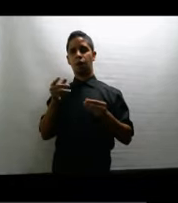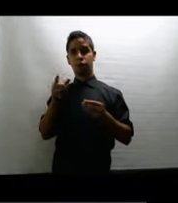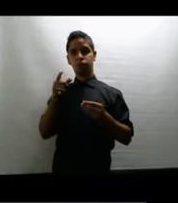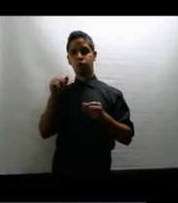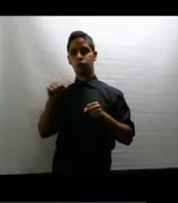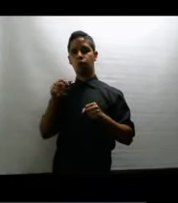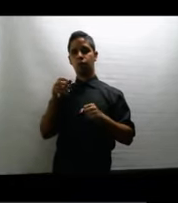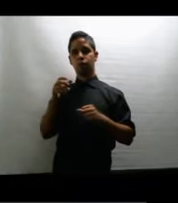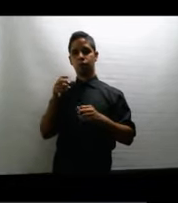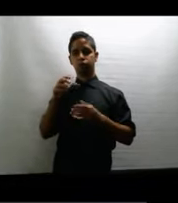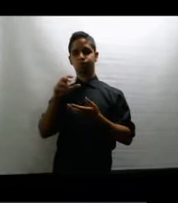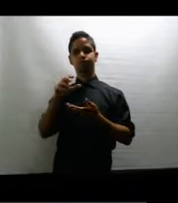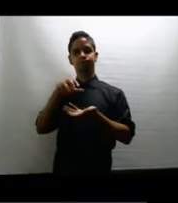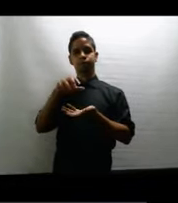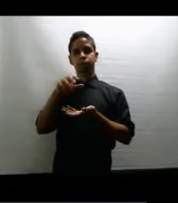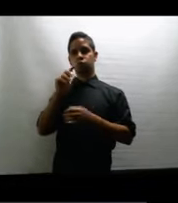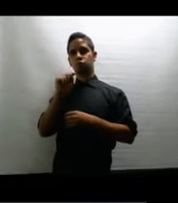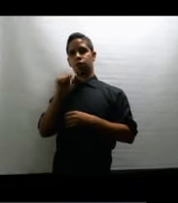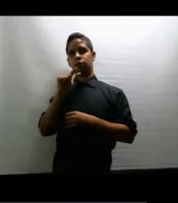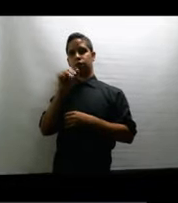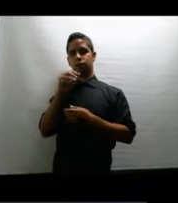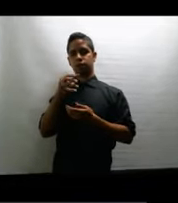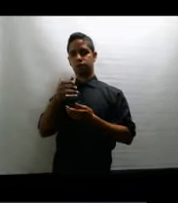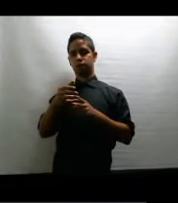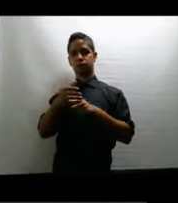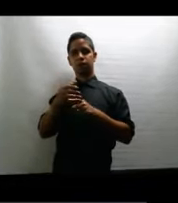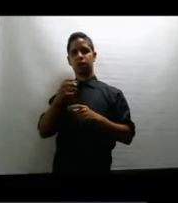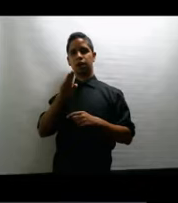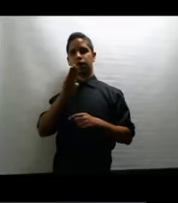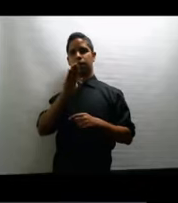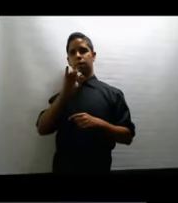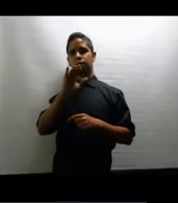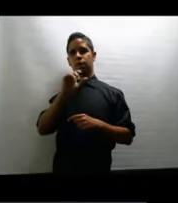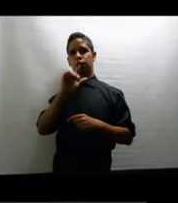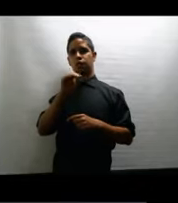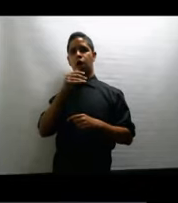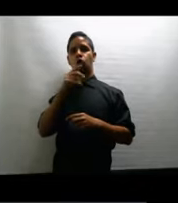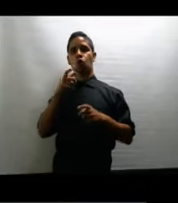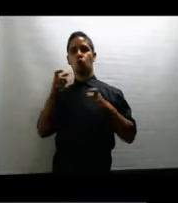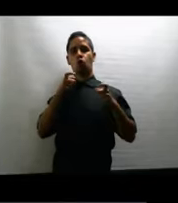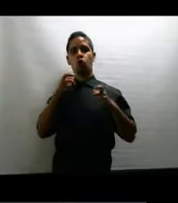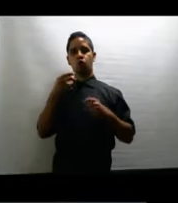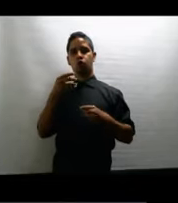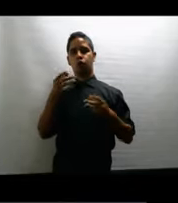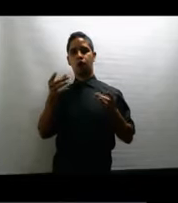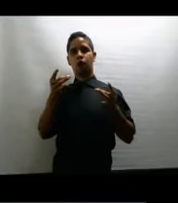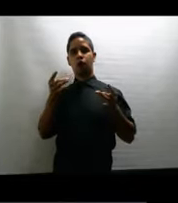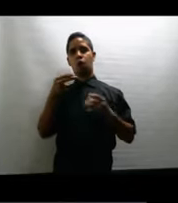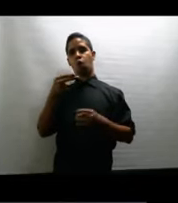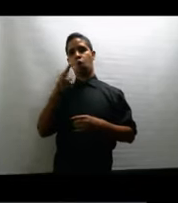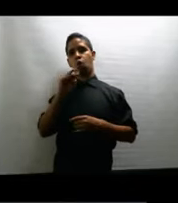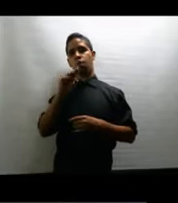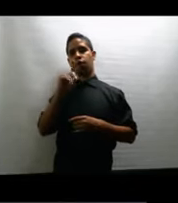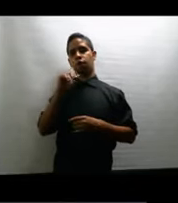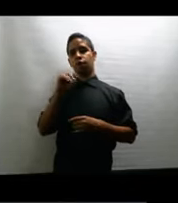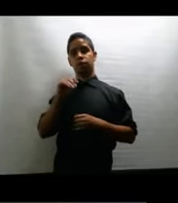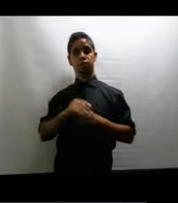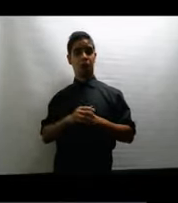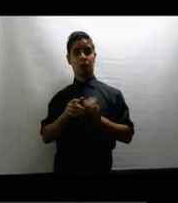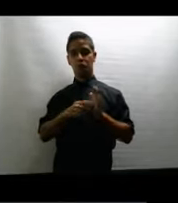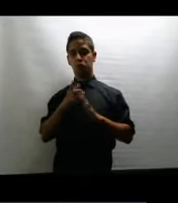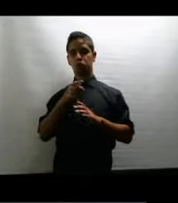de bicarbonato de soda para ayudar a controlarla. O sea que eso aplica a cualquier otro lugar, no solamente ahí. Tendrás que agitar el polvo de